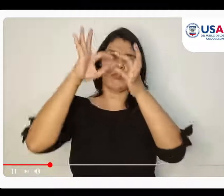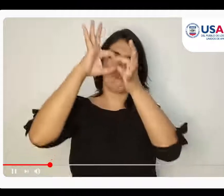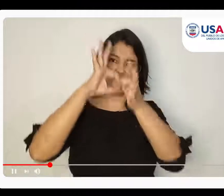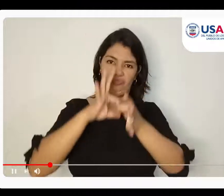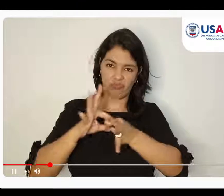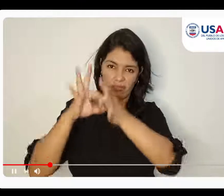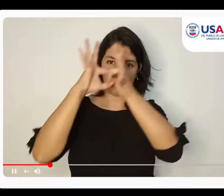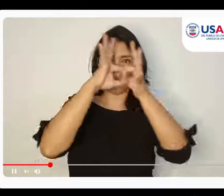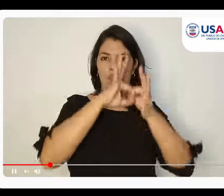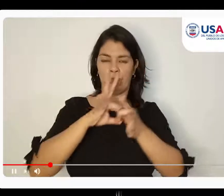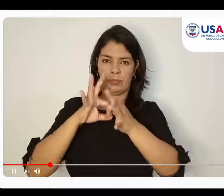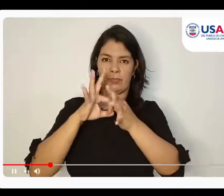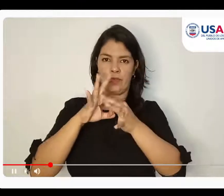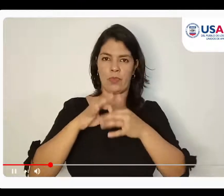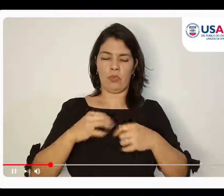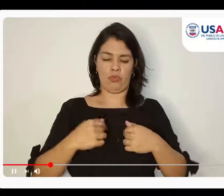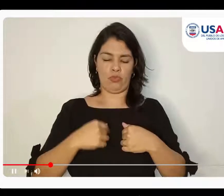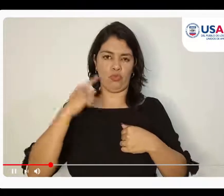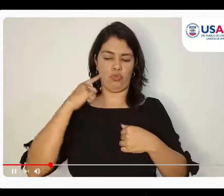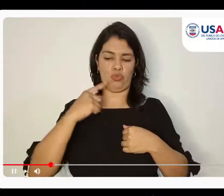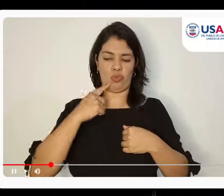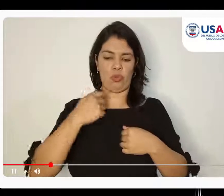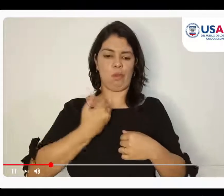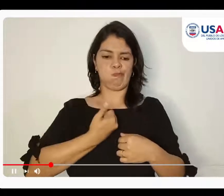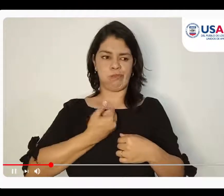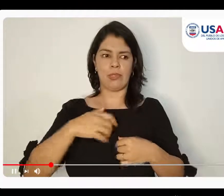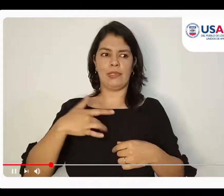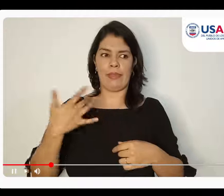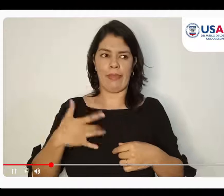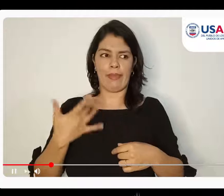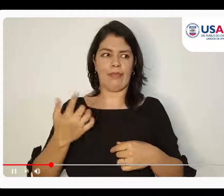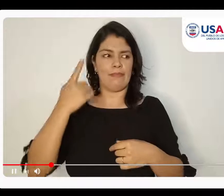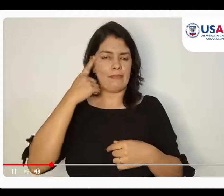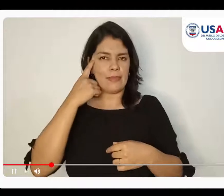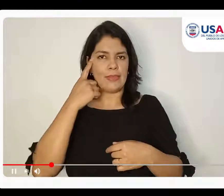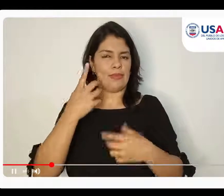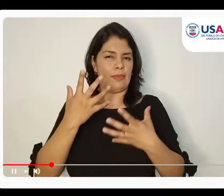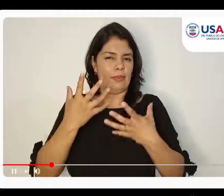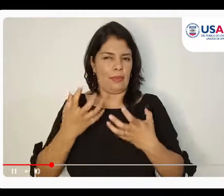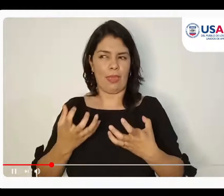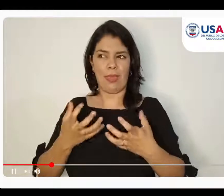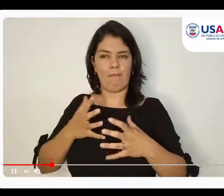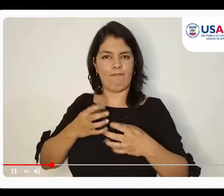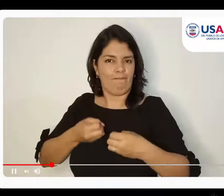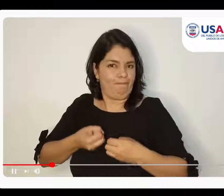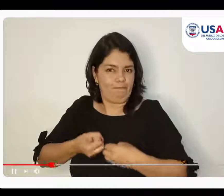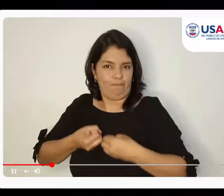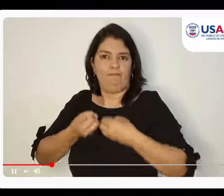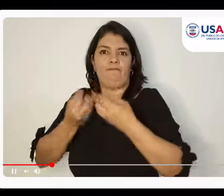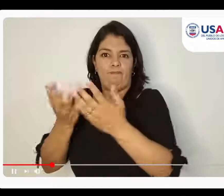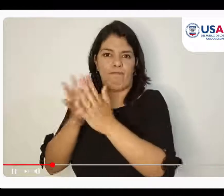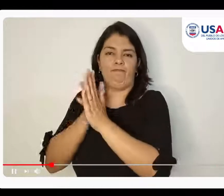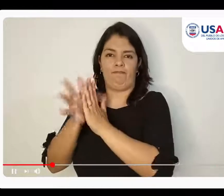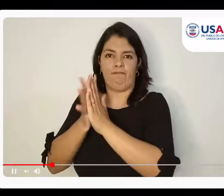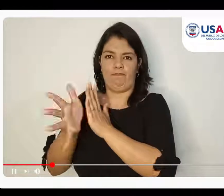o gestos, que le permite transmitir la idea que ellos quieren dar a entender, o en el caso de las